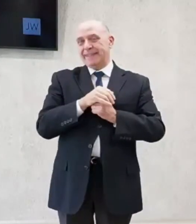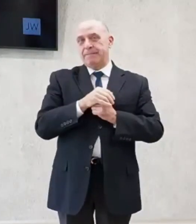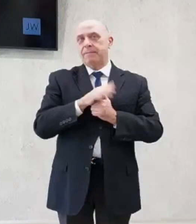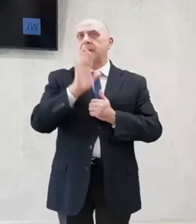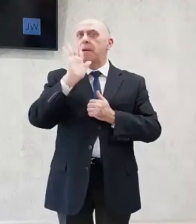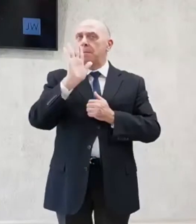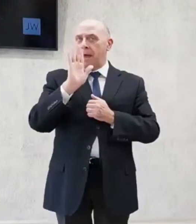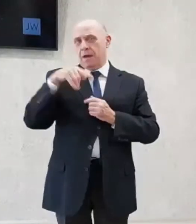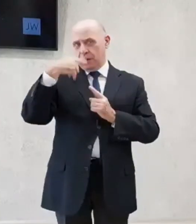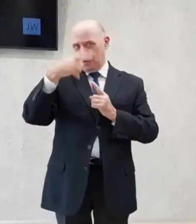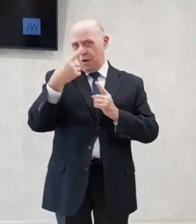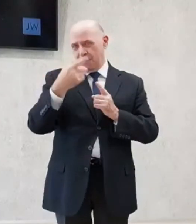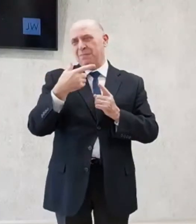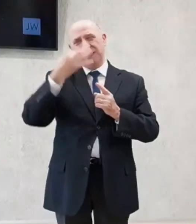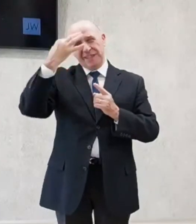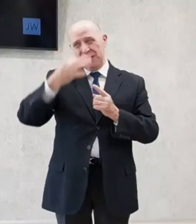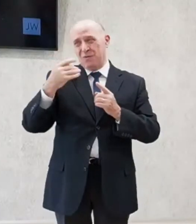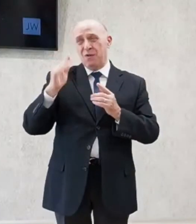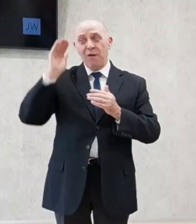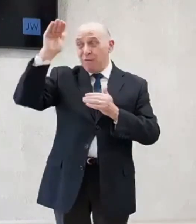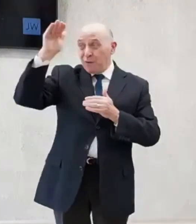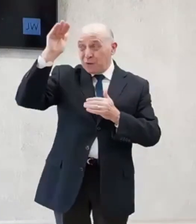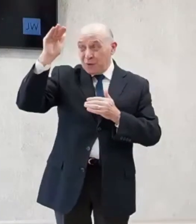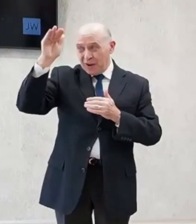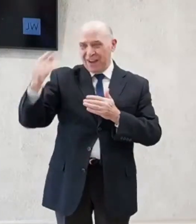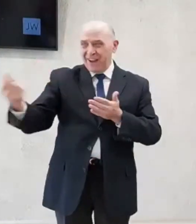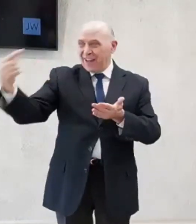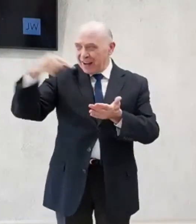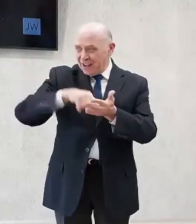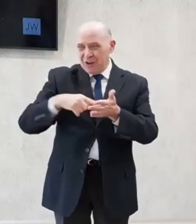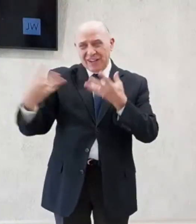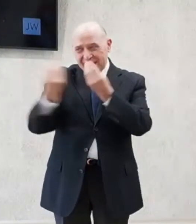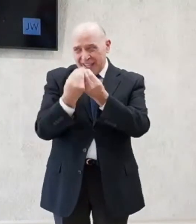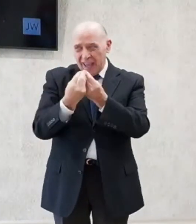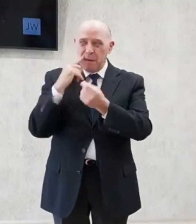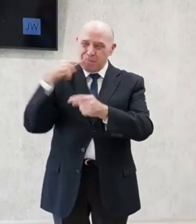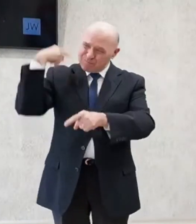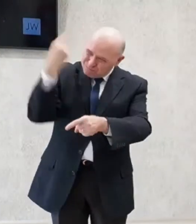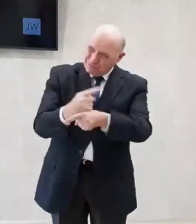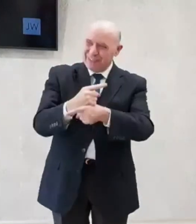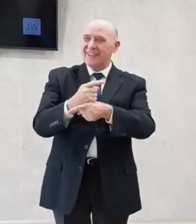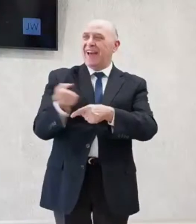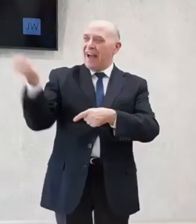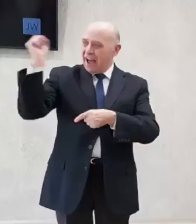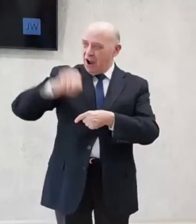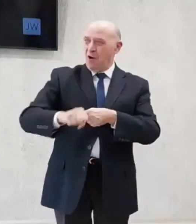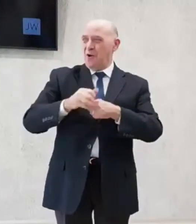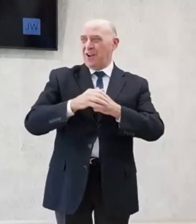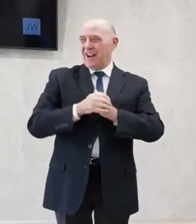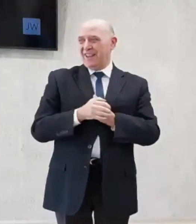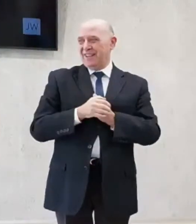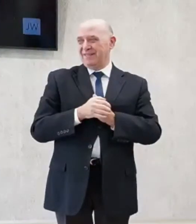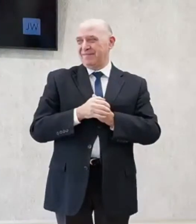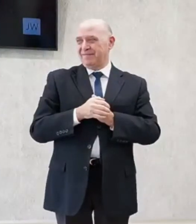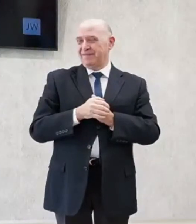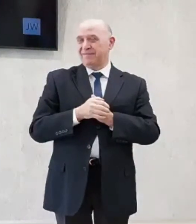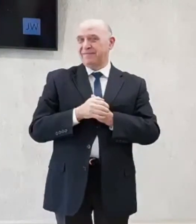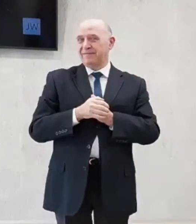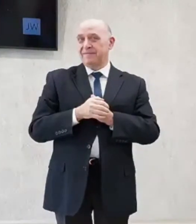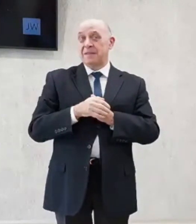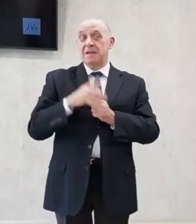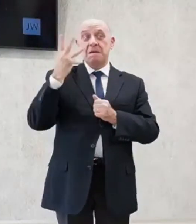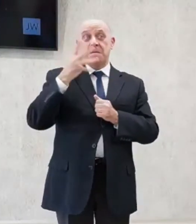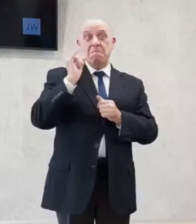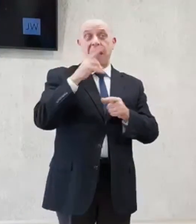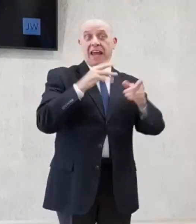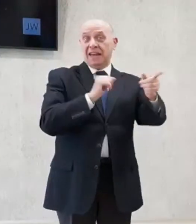vedremo potremmo riaffrontare nel prossimo futuro insieme a lei mi sono stati girati da Maria In forma